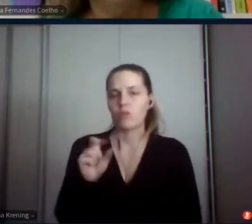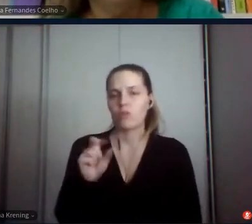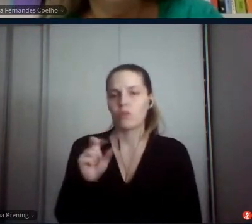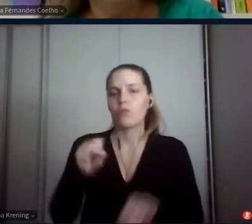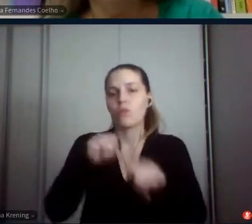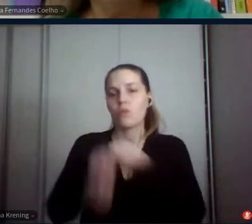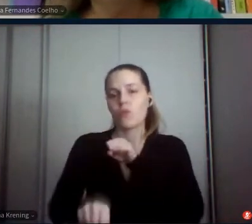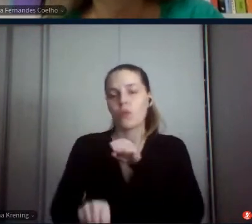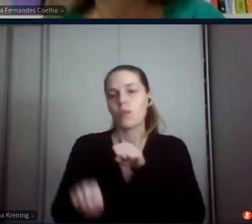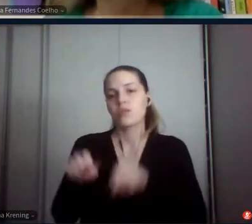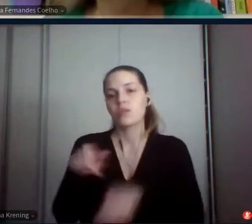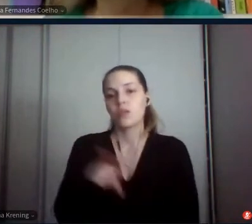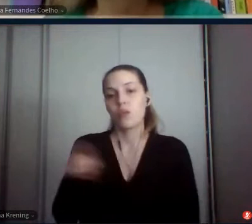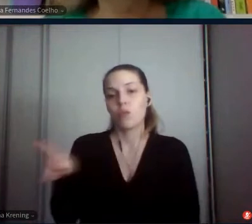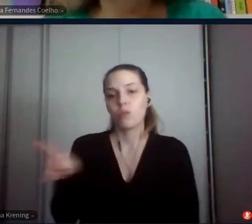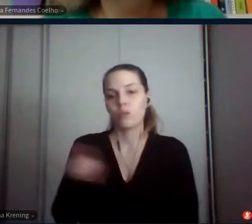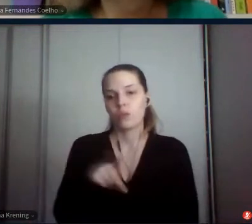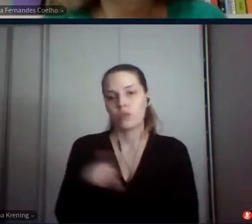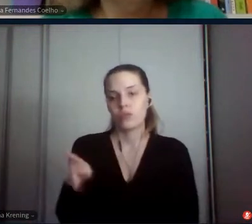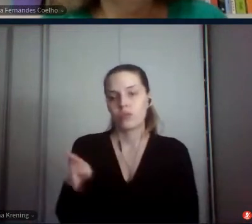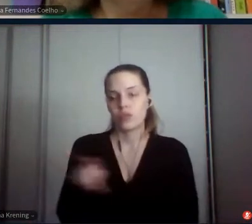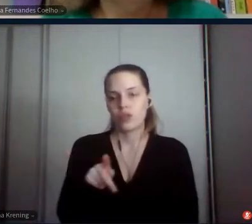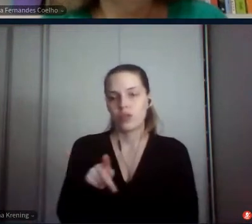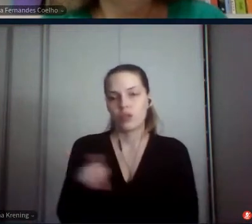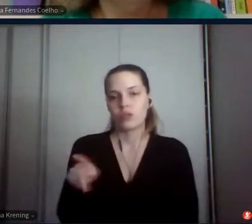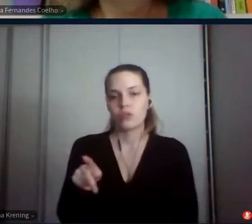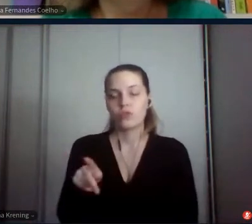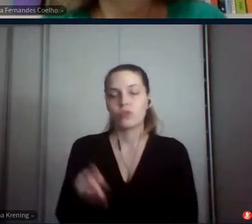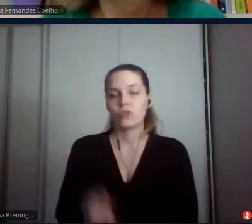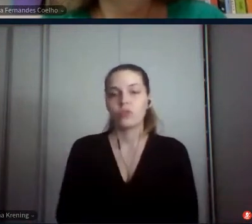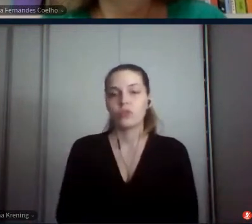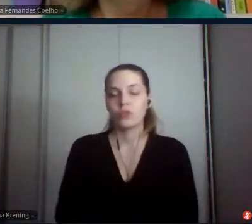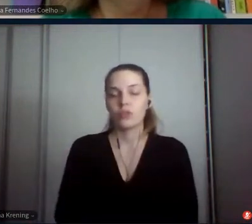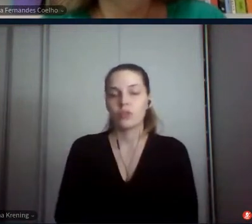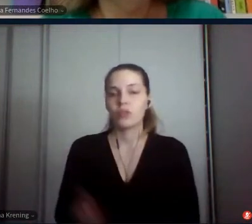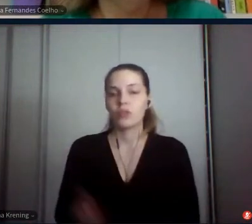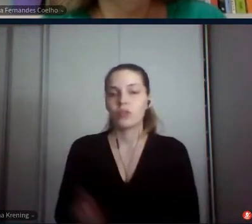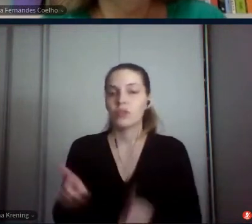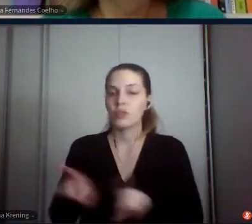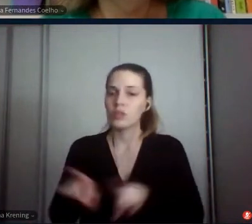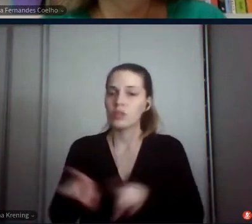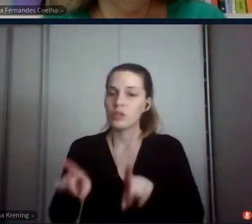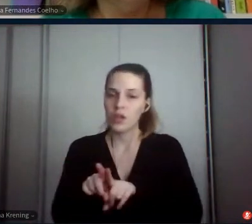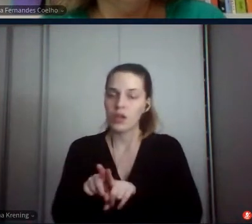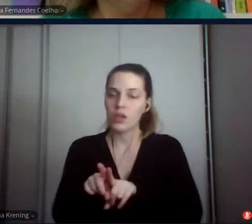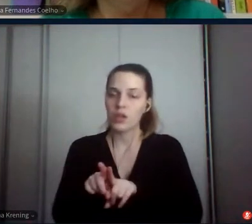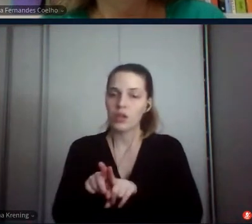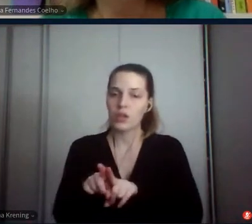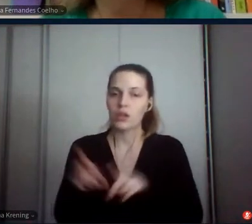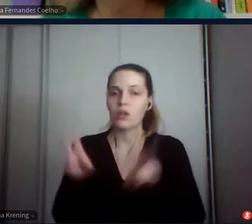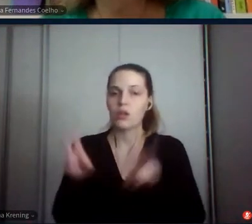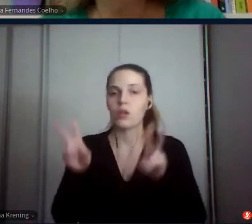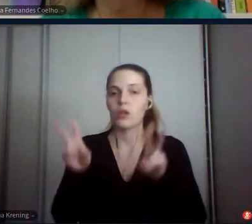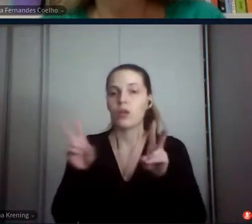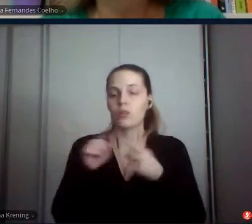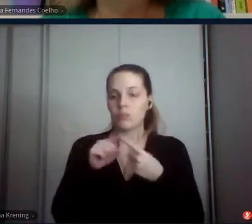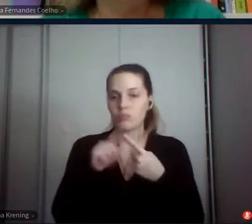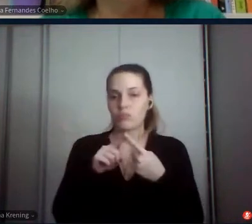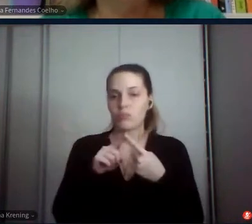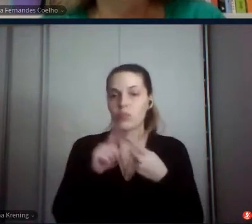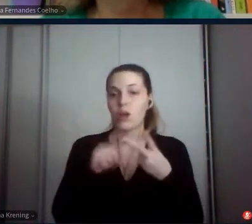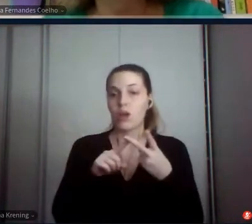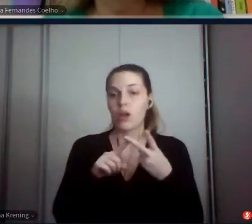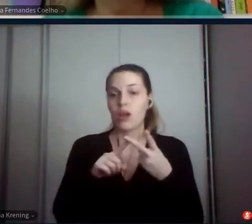sendo colocada aqui, e também se ela puder falar alguma coisa relativa às questões que foram